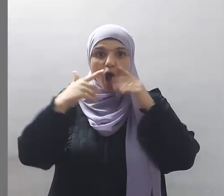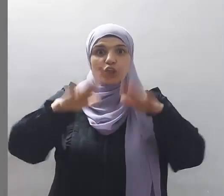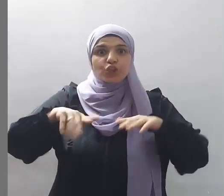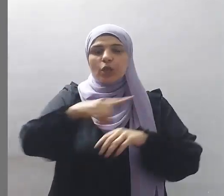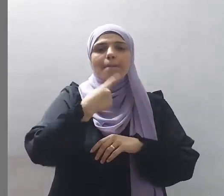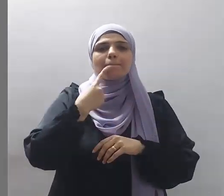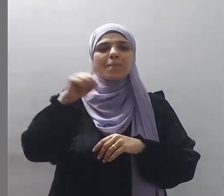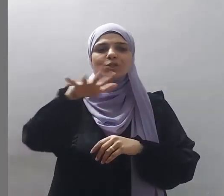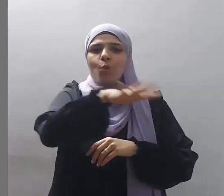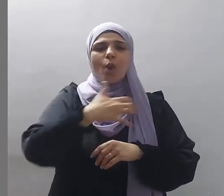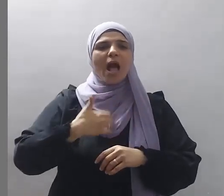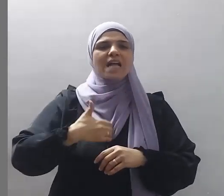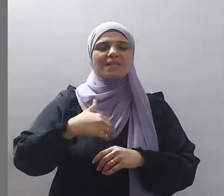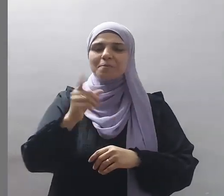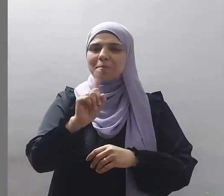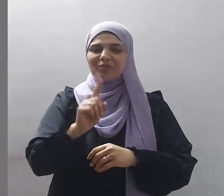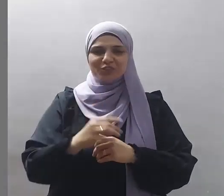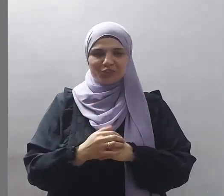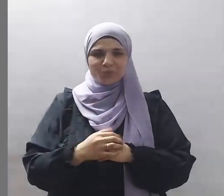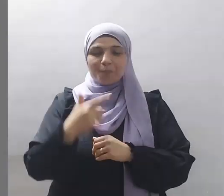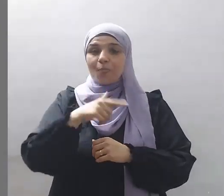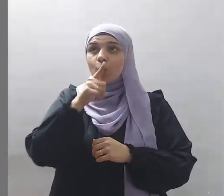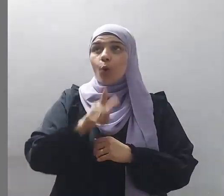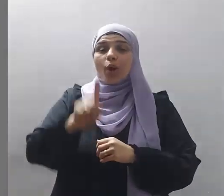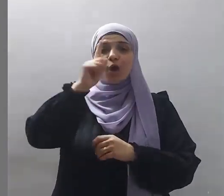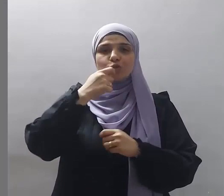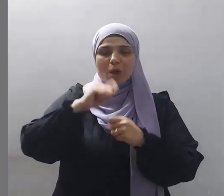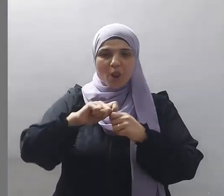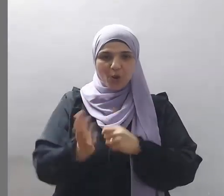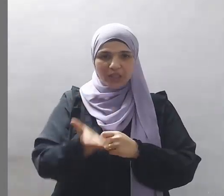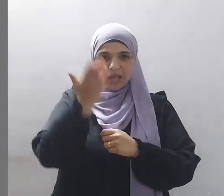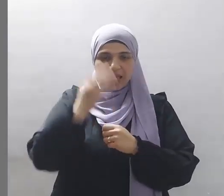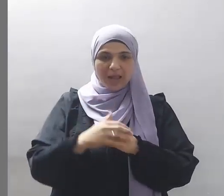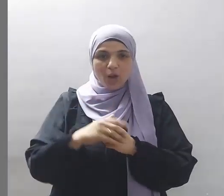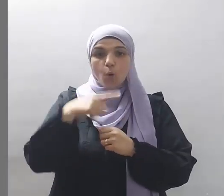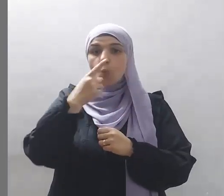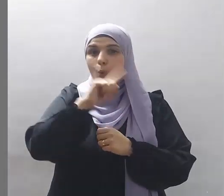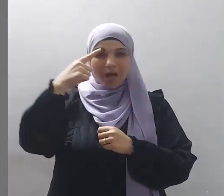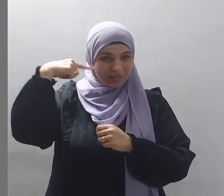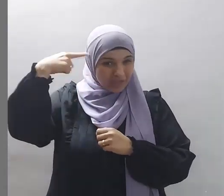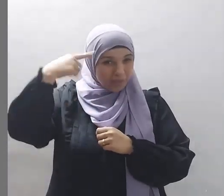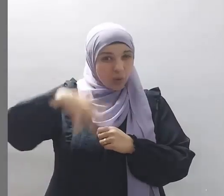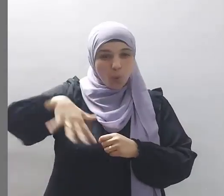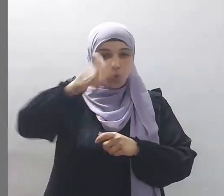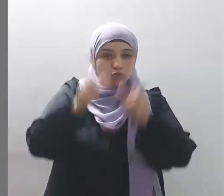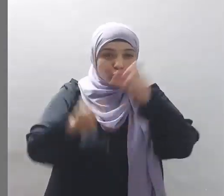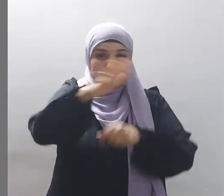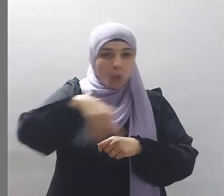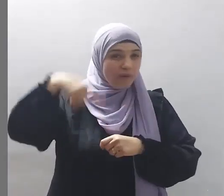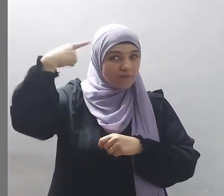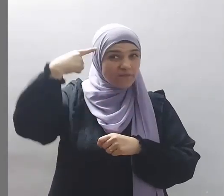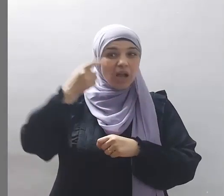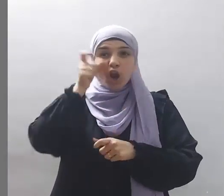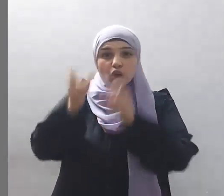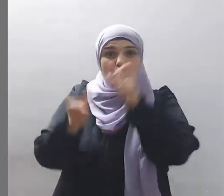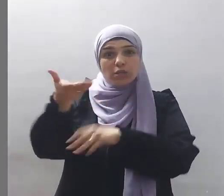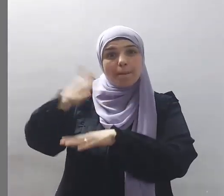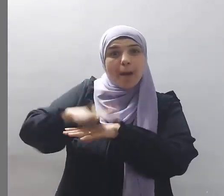ولكن لا تشعرون. ويقول سبحانه: ولا تحسبن الذين قتلوا في سبيل